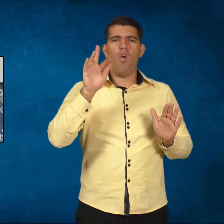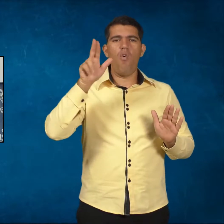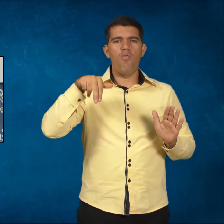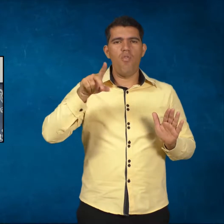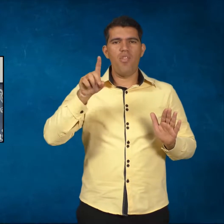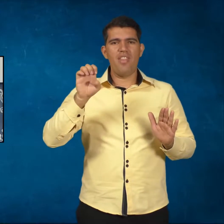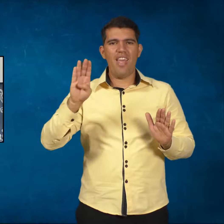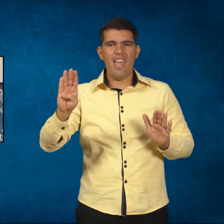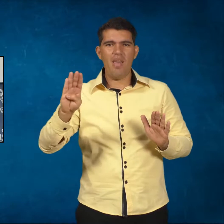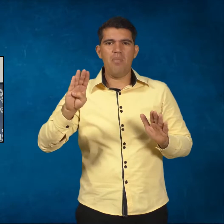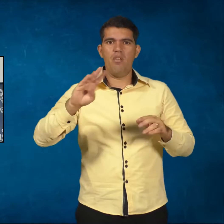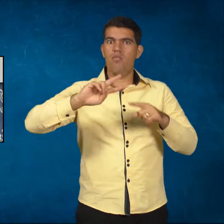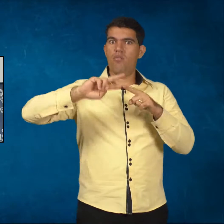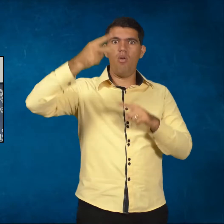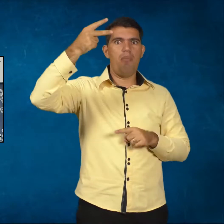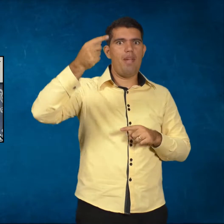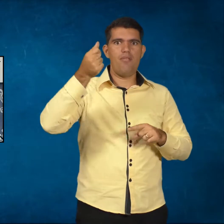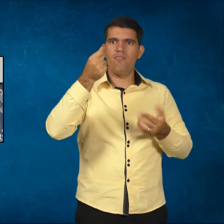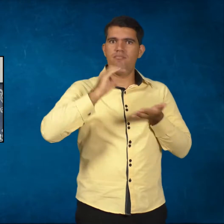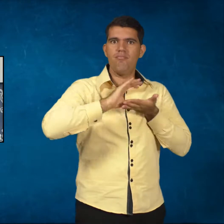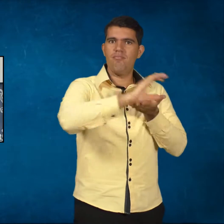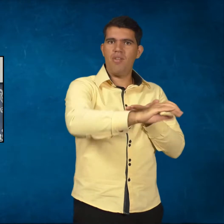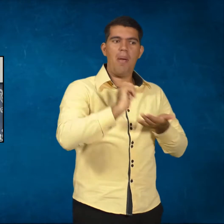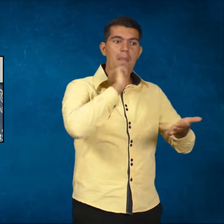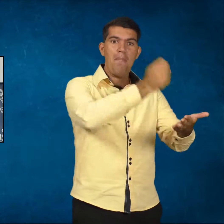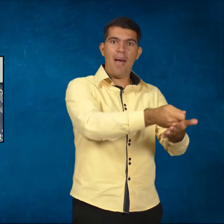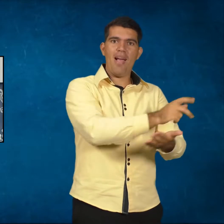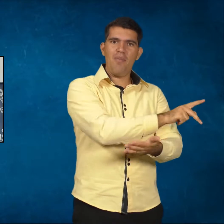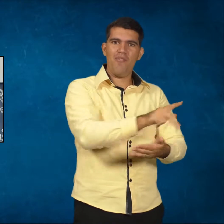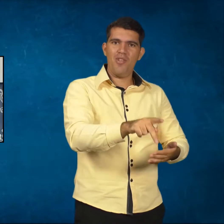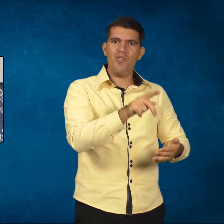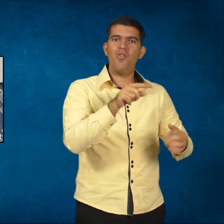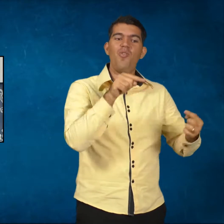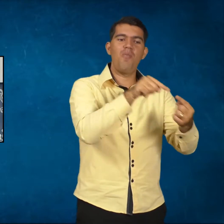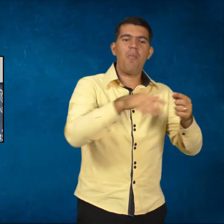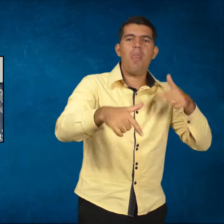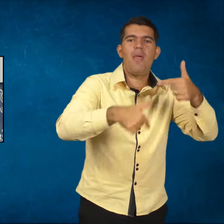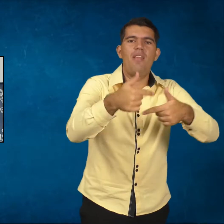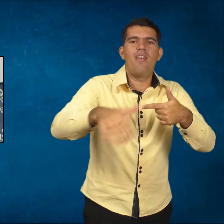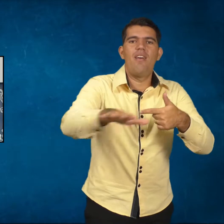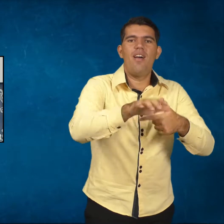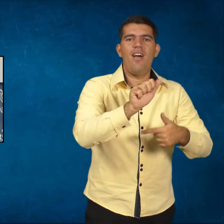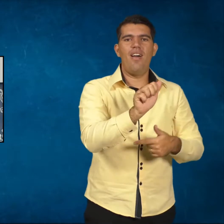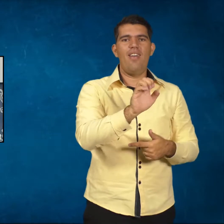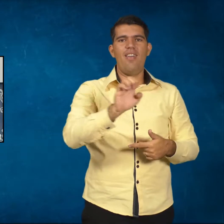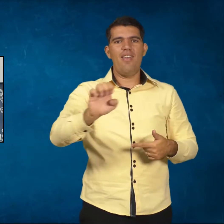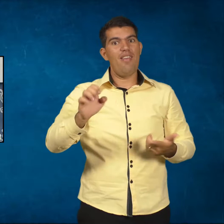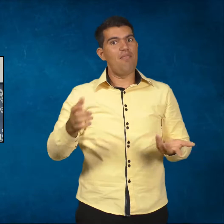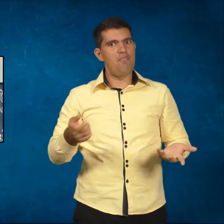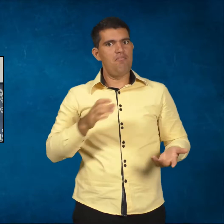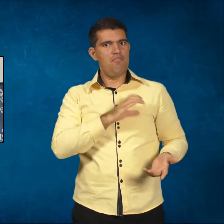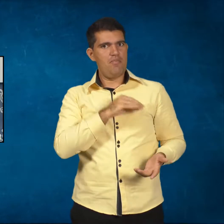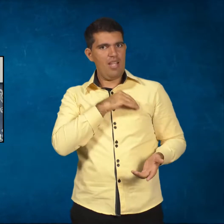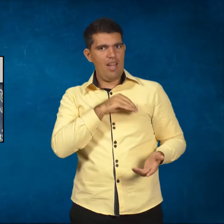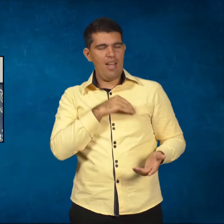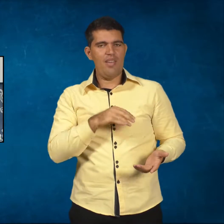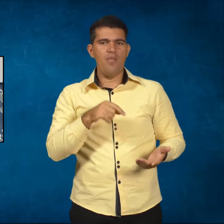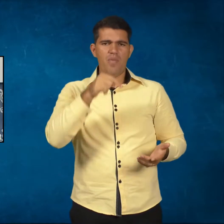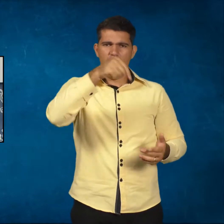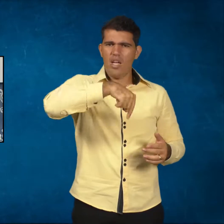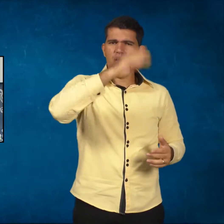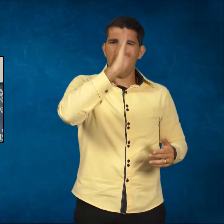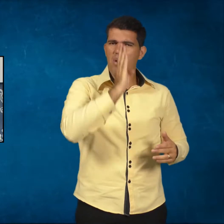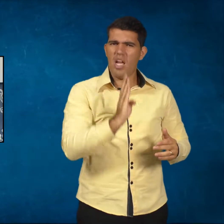Fundeb dobrado, que é o recurso para pagar o professor do AEE. Então, em termos de legislação, o